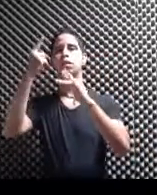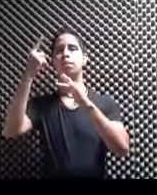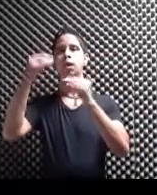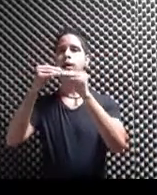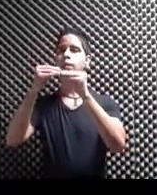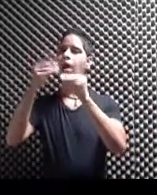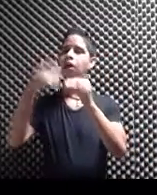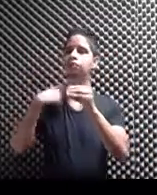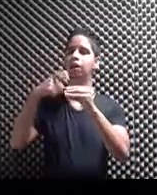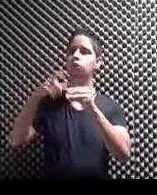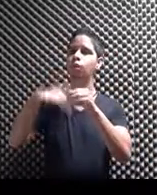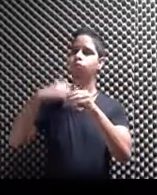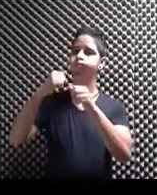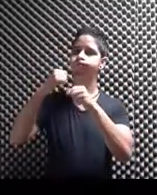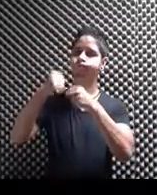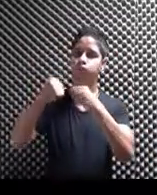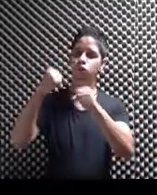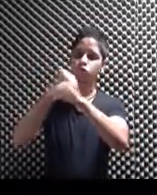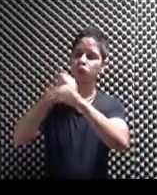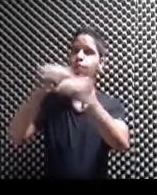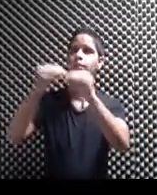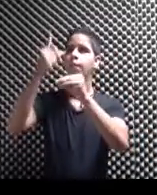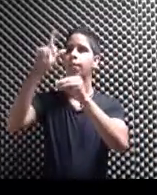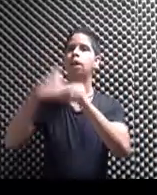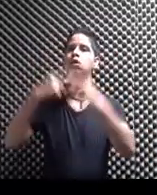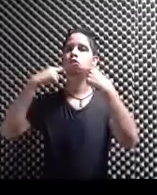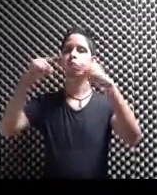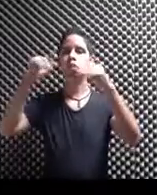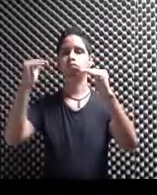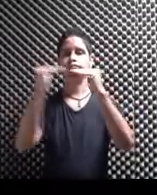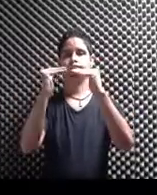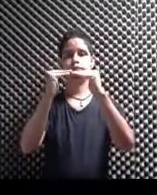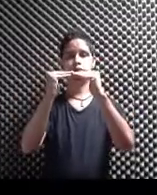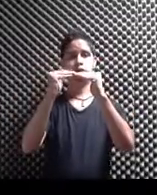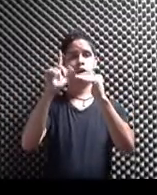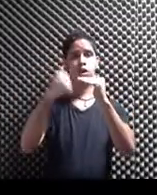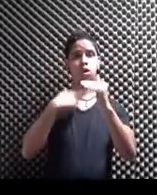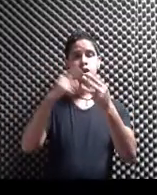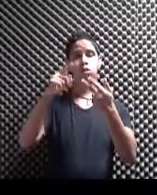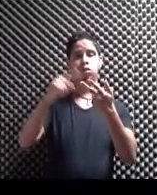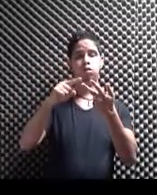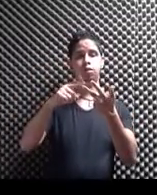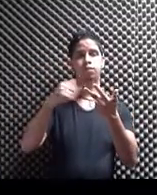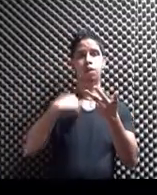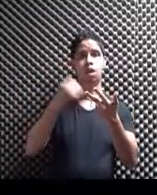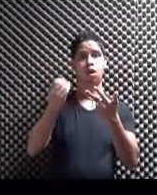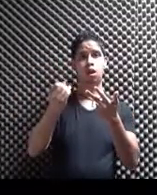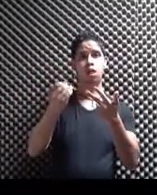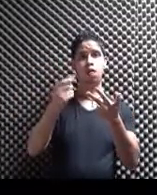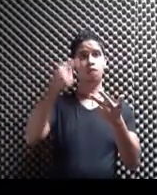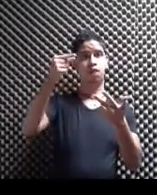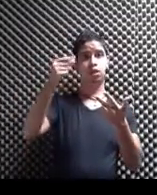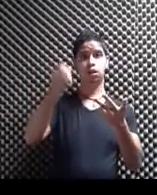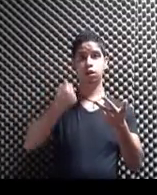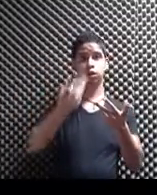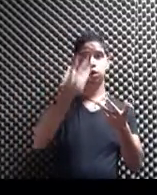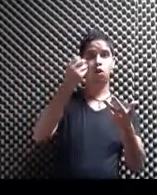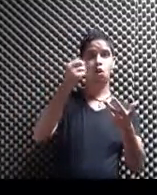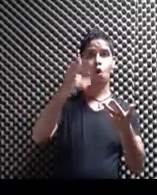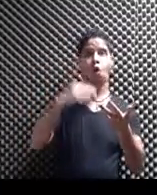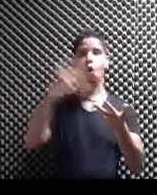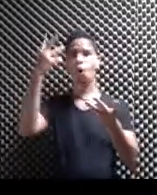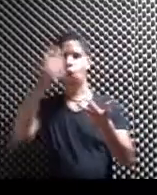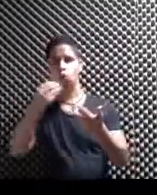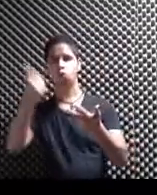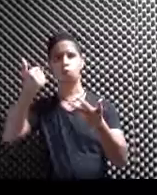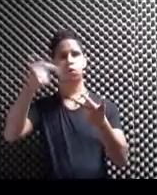descubrir y entonces el tercer lugar sería el verde el color verde claro o oscuro si porque eso importa si oh si claro